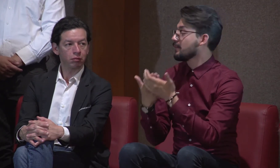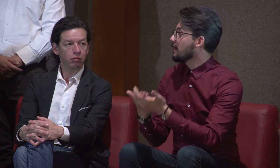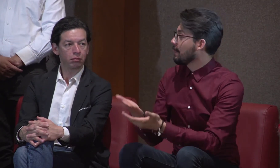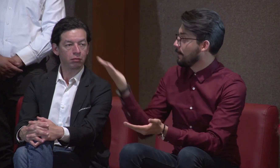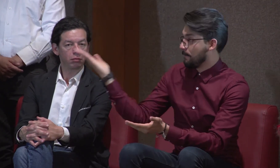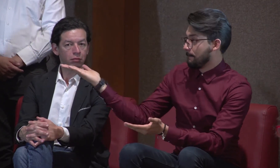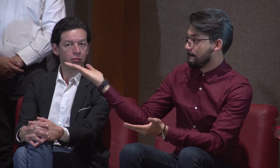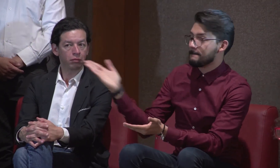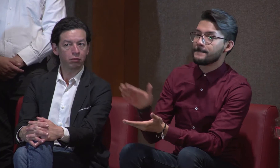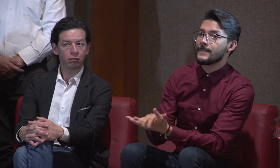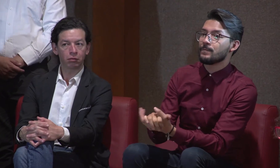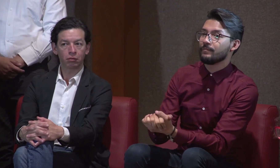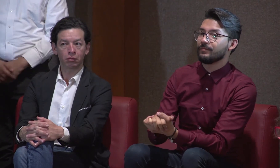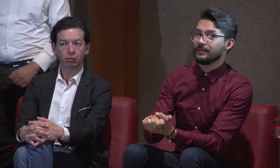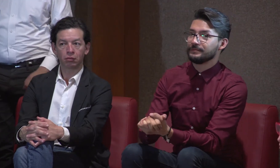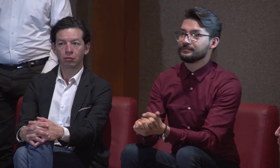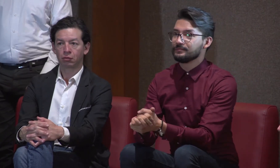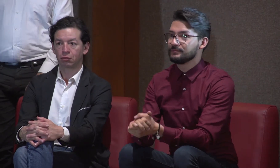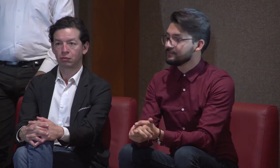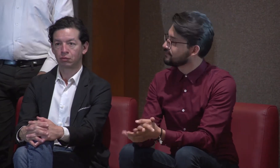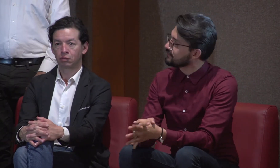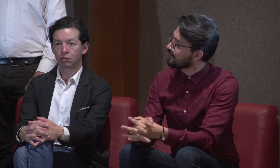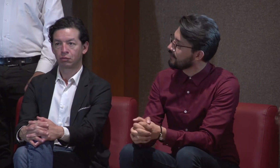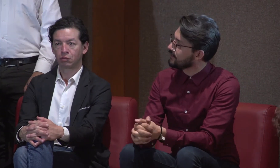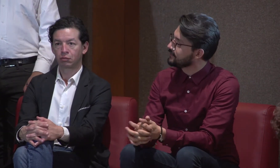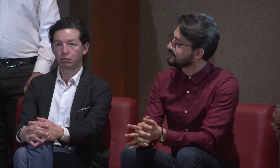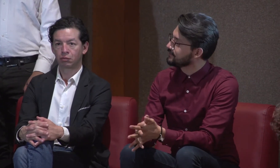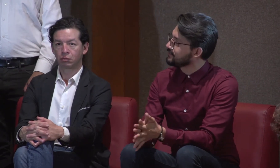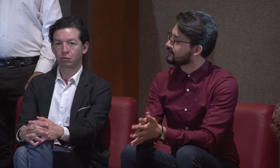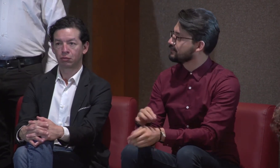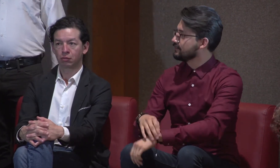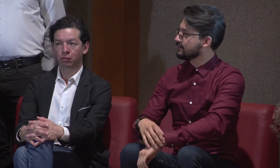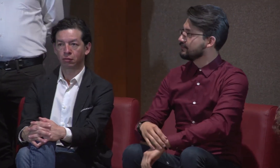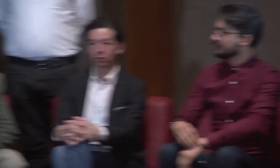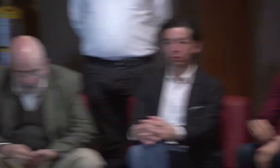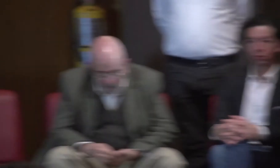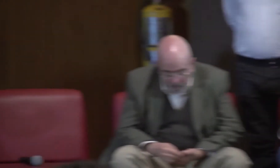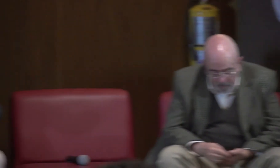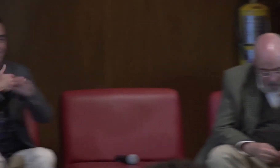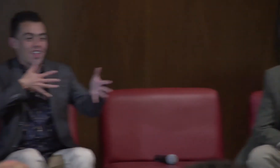señora a quien señalé, posteriormente la persona sorda, y cerramos entonces la sesión.